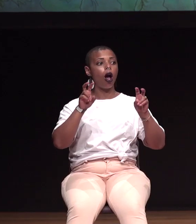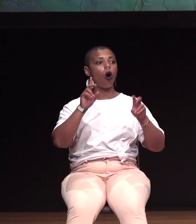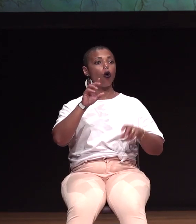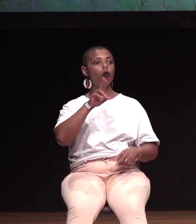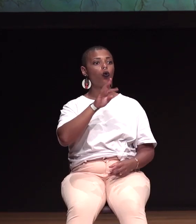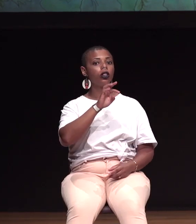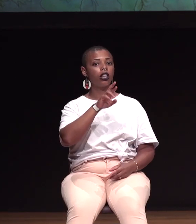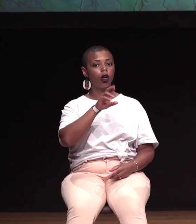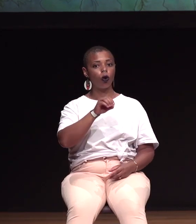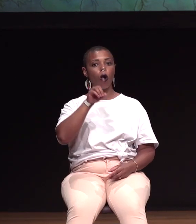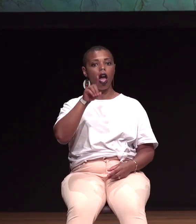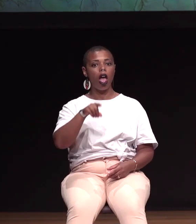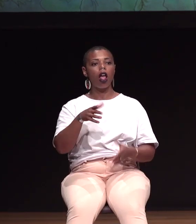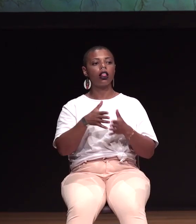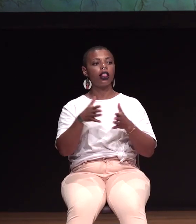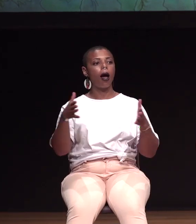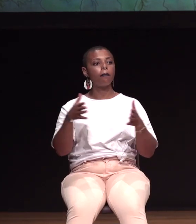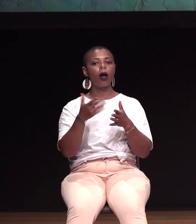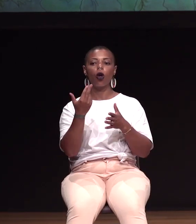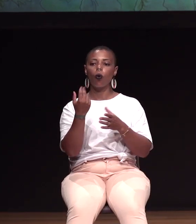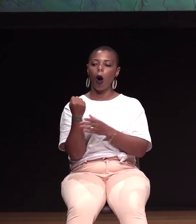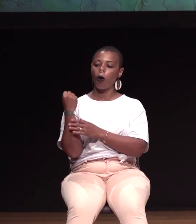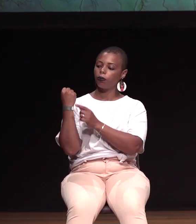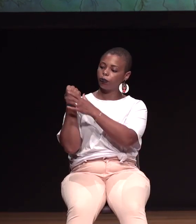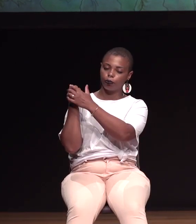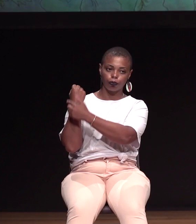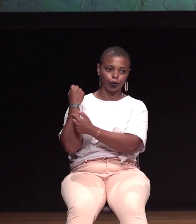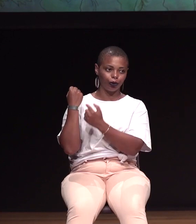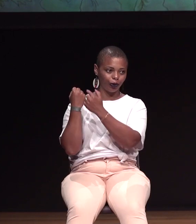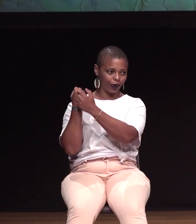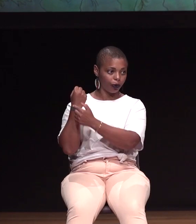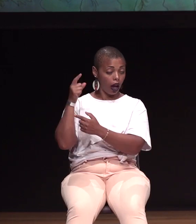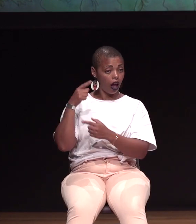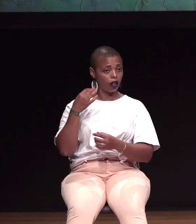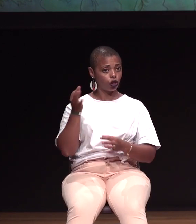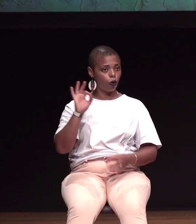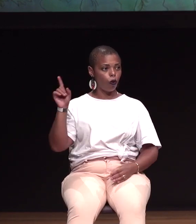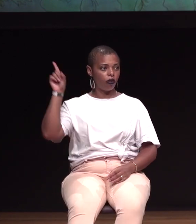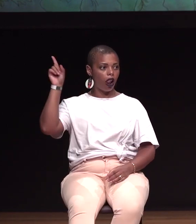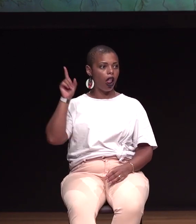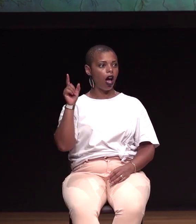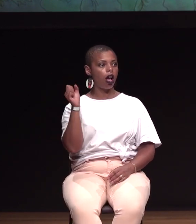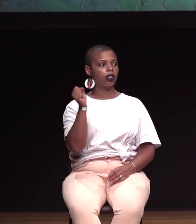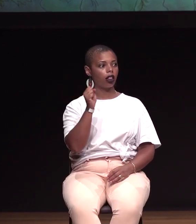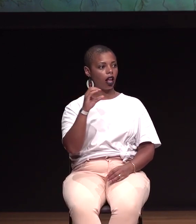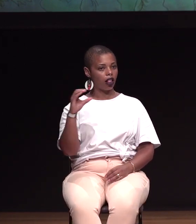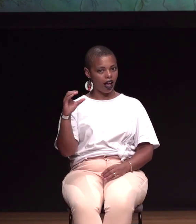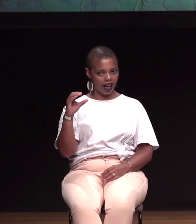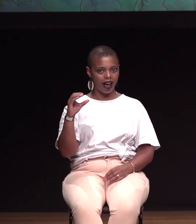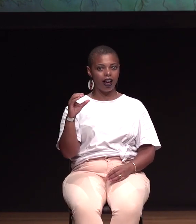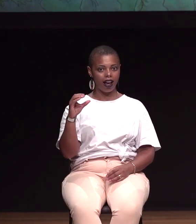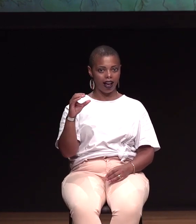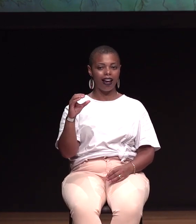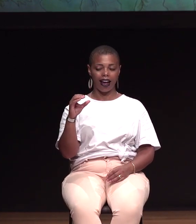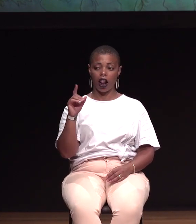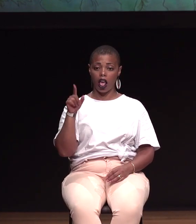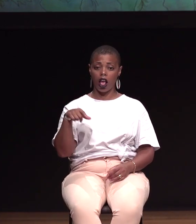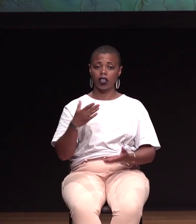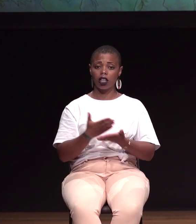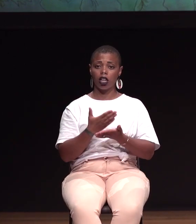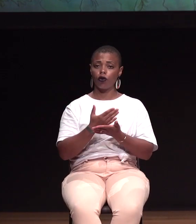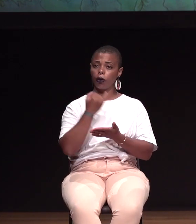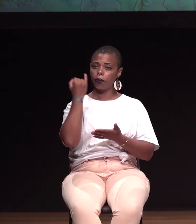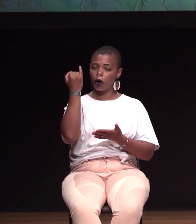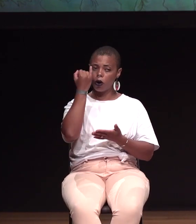proibido recentemente, né, em Santa Catarina. E é um livro muito importante, assim, que trata de temas